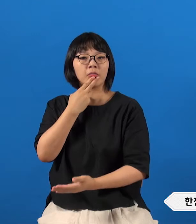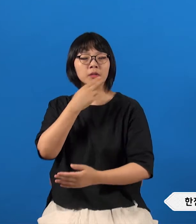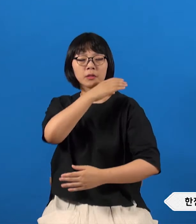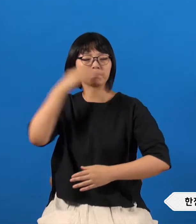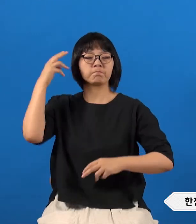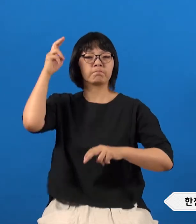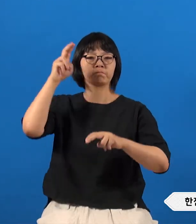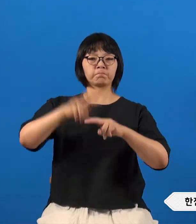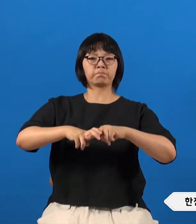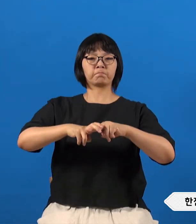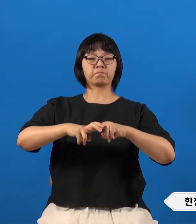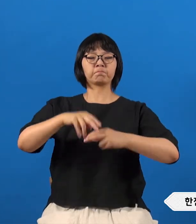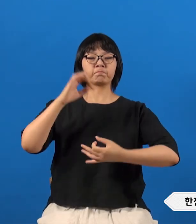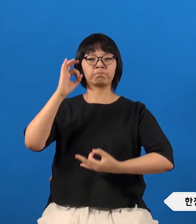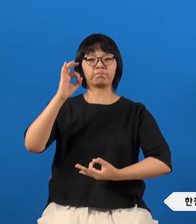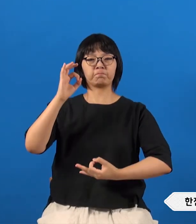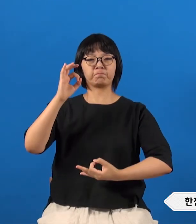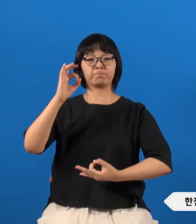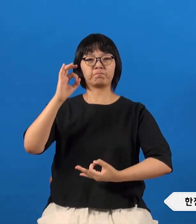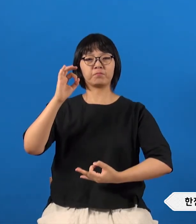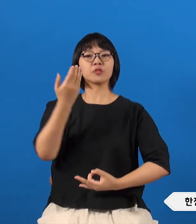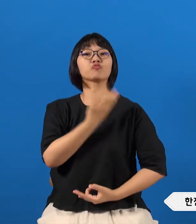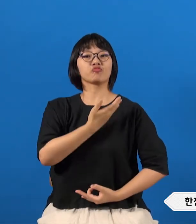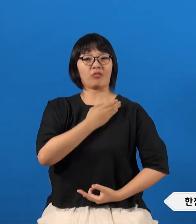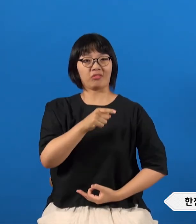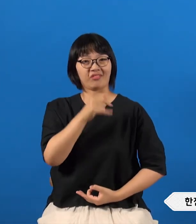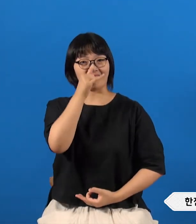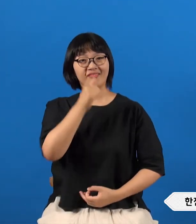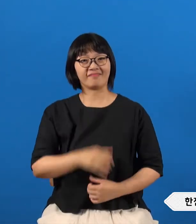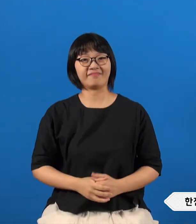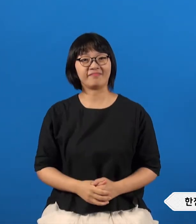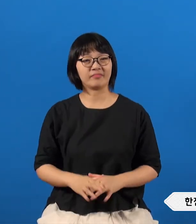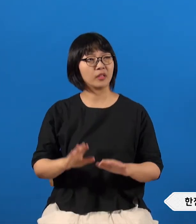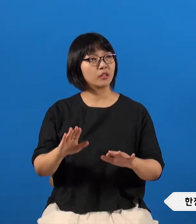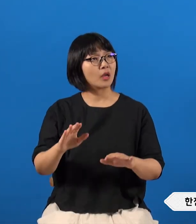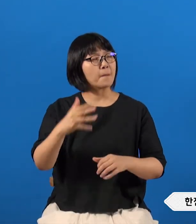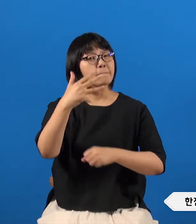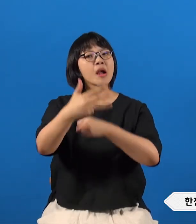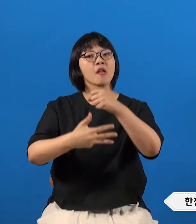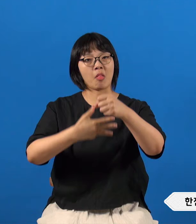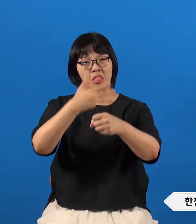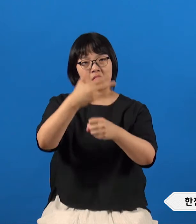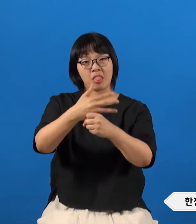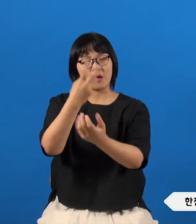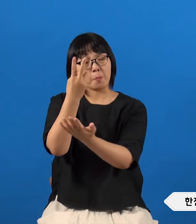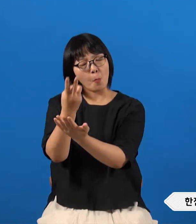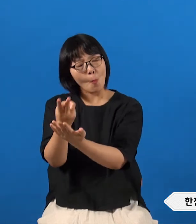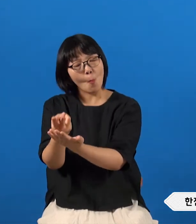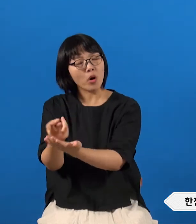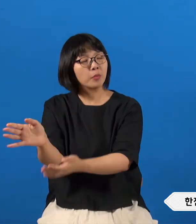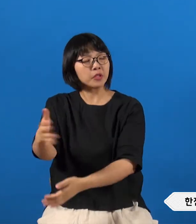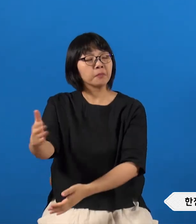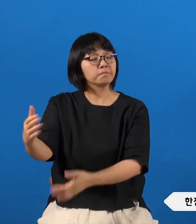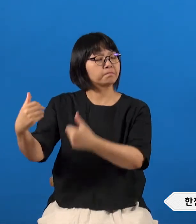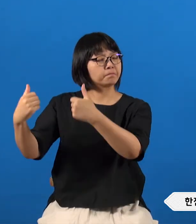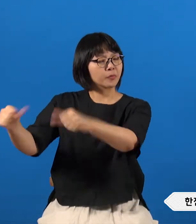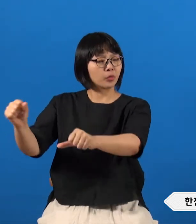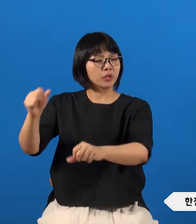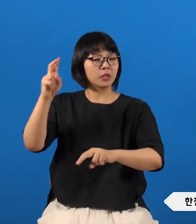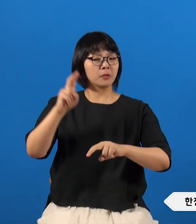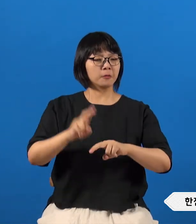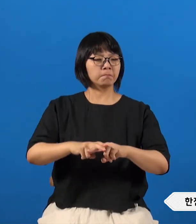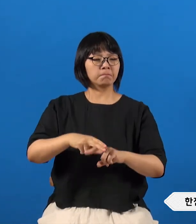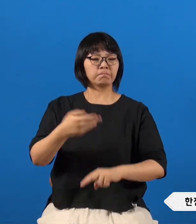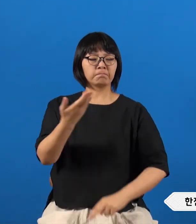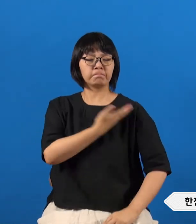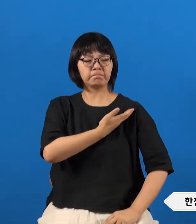않고 꼿꼿이 앉아서 참선을 하는 것을 말합니다. 무려 8년이라는 긴 세월 동안을